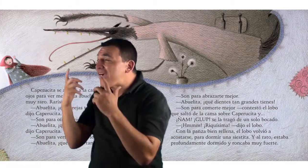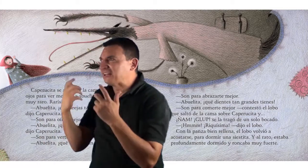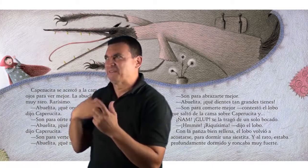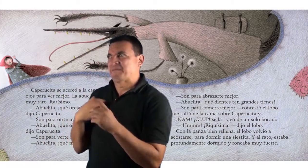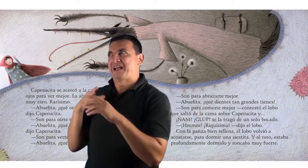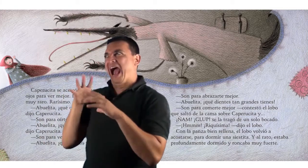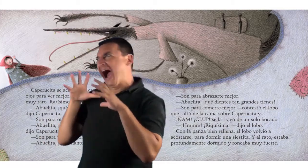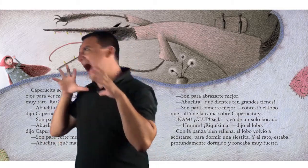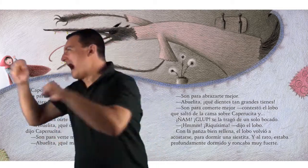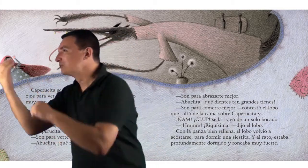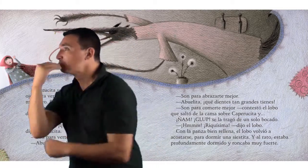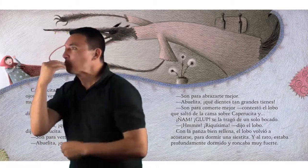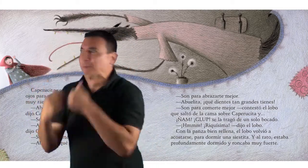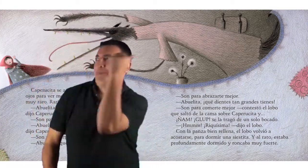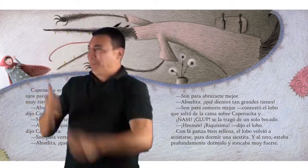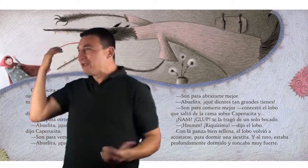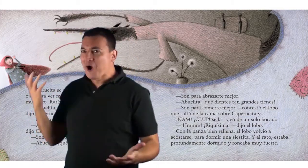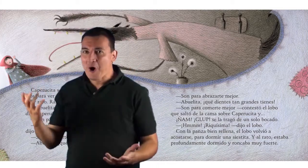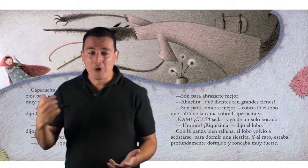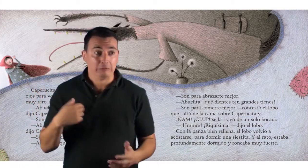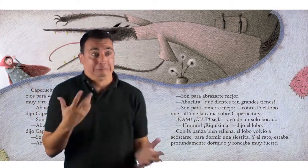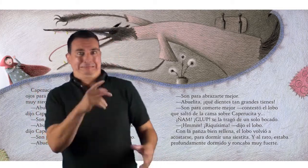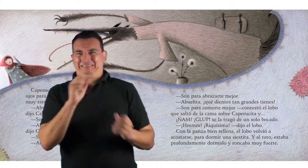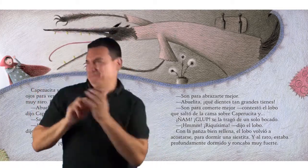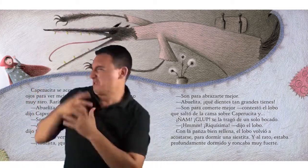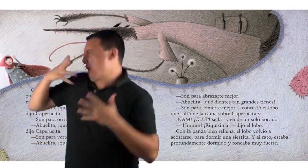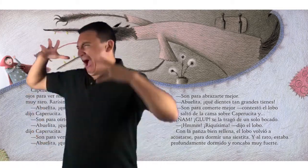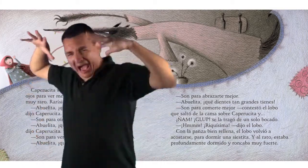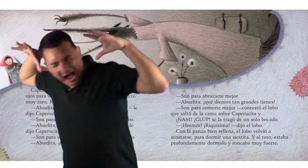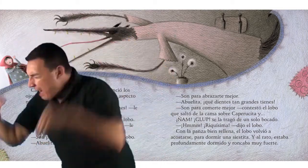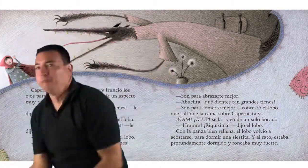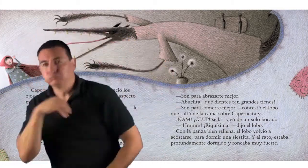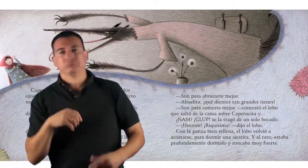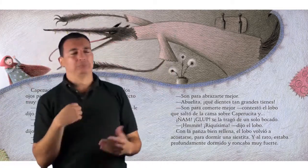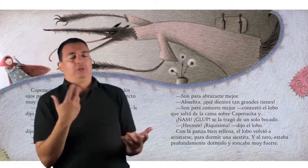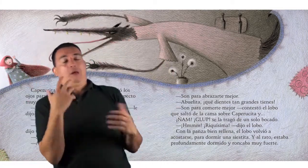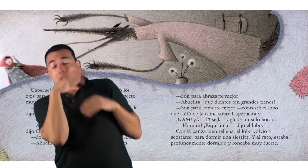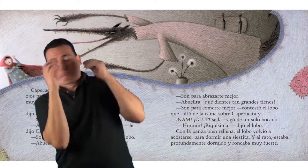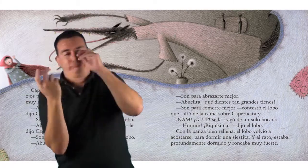sobre Caperucita y ñam, glup, se la tragó de un solo bocado.